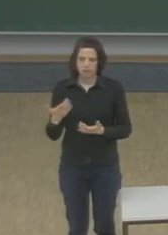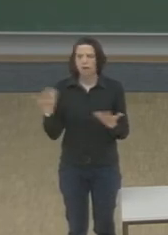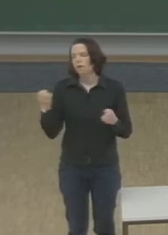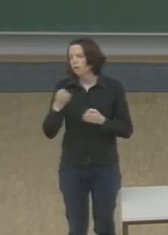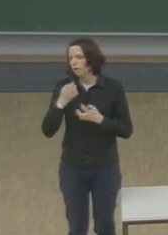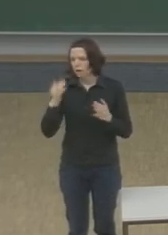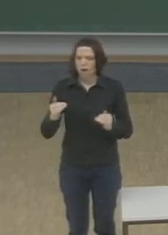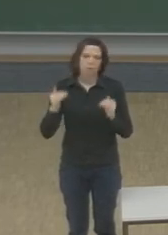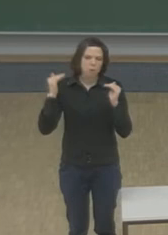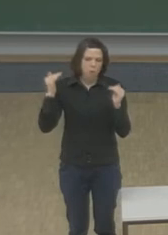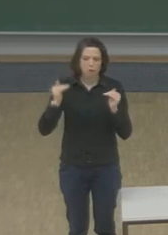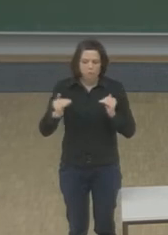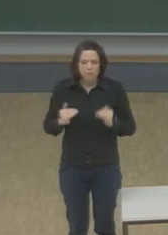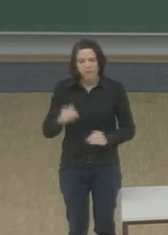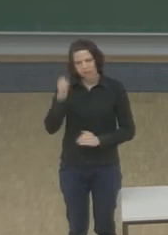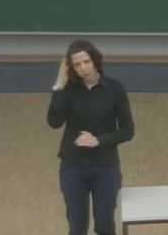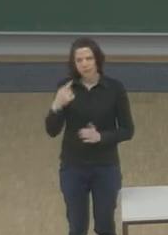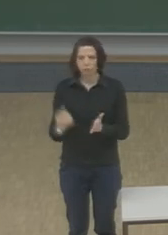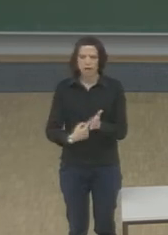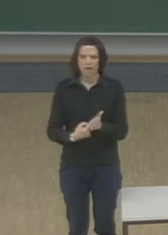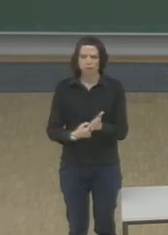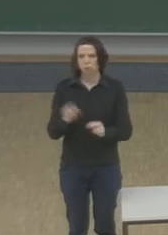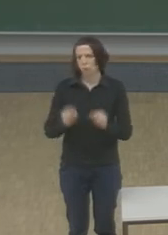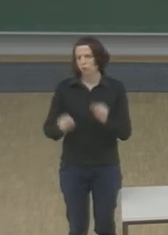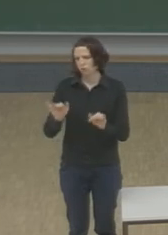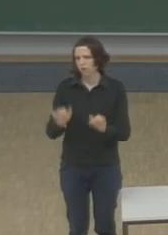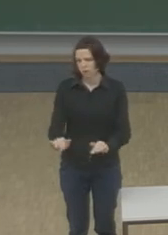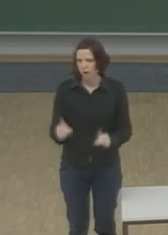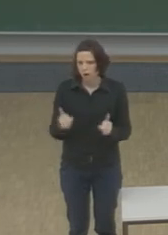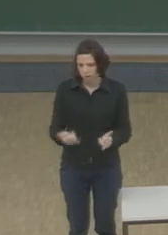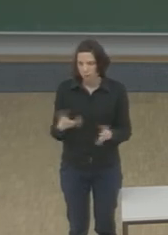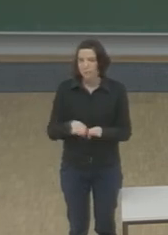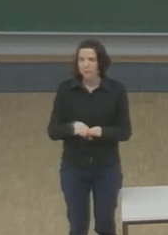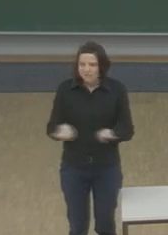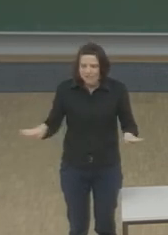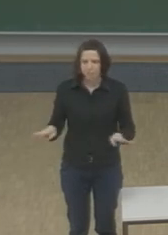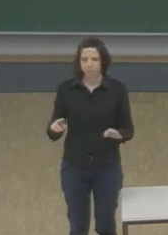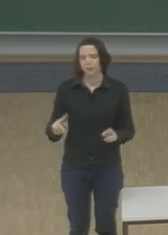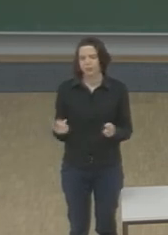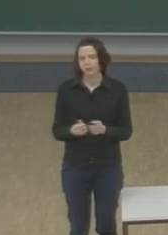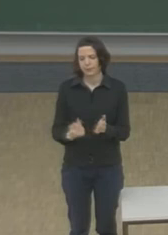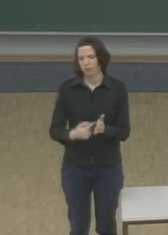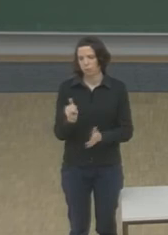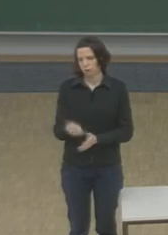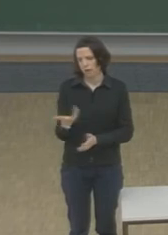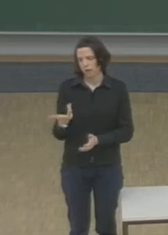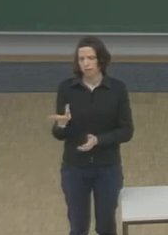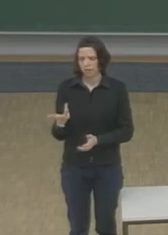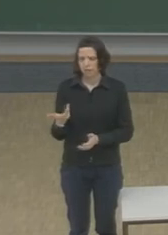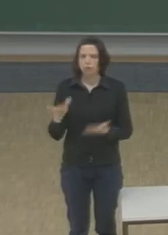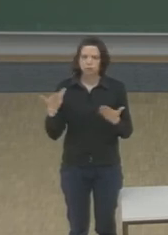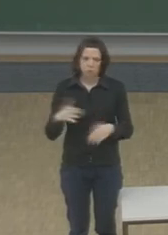Bildung immer noch graduell unterschiedliche Bildungsansprüche, aber eben nicht mehr prinzipiell. Soweit der